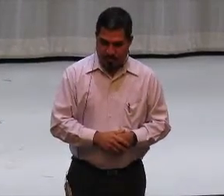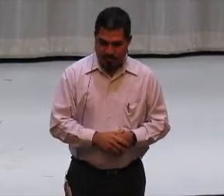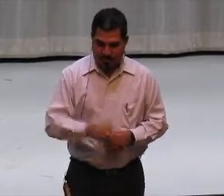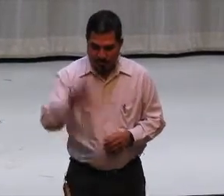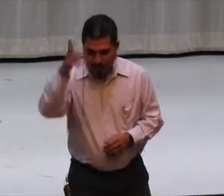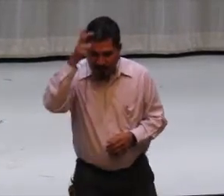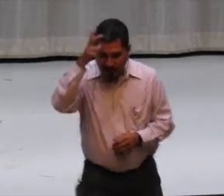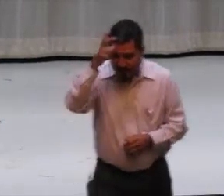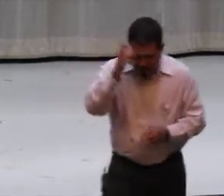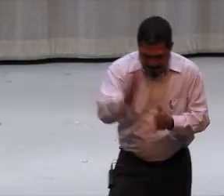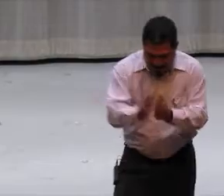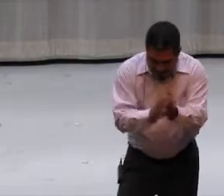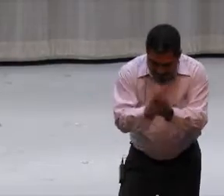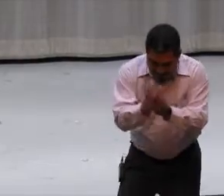y Satanás